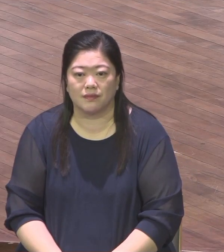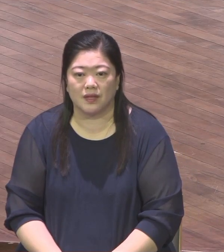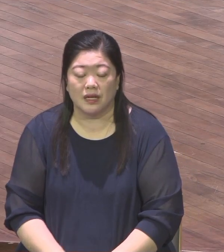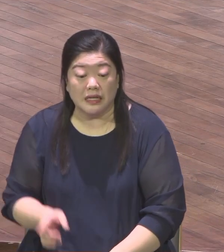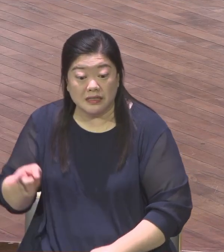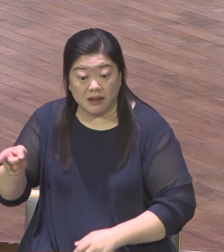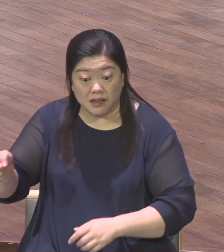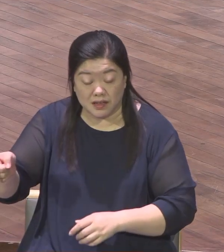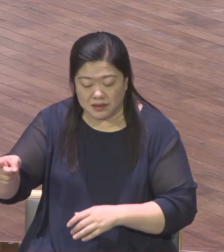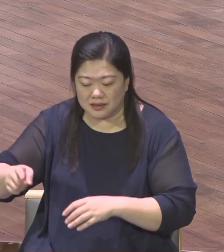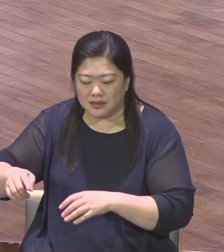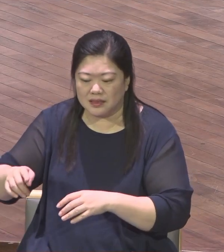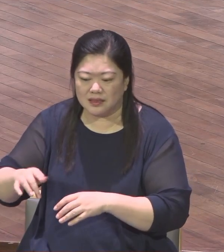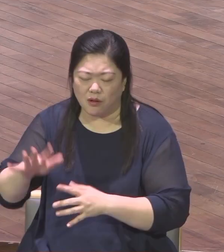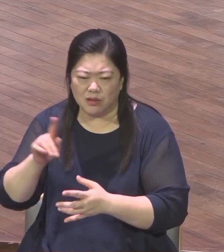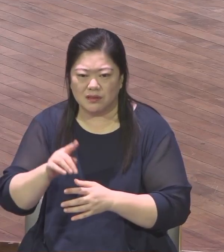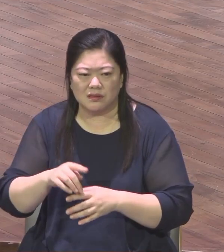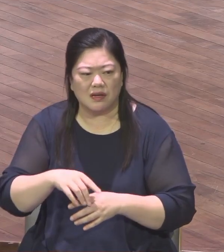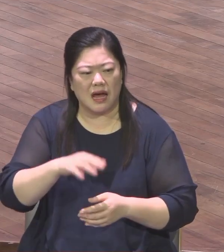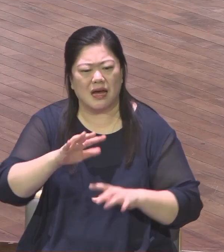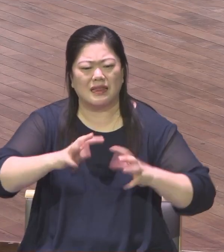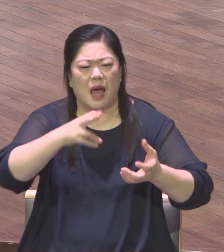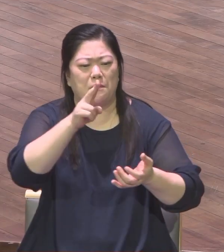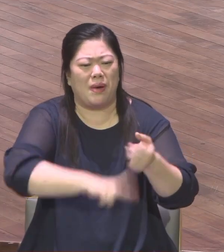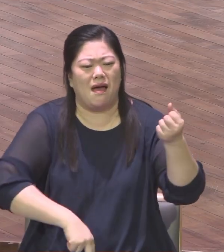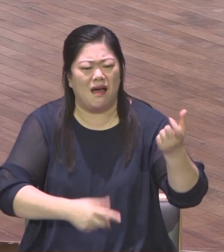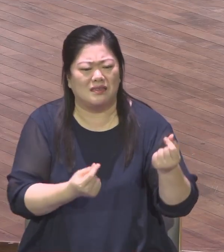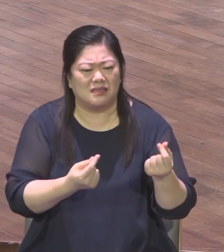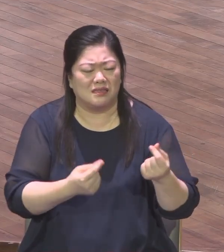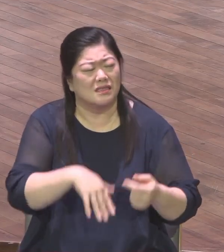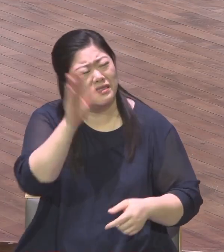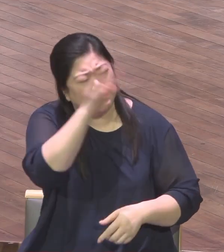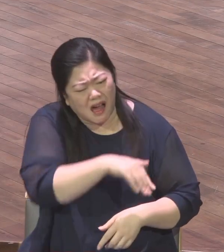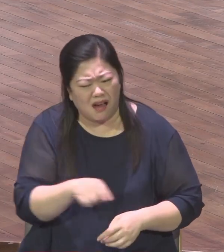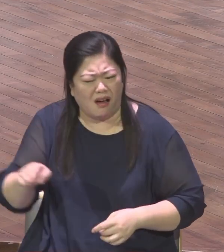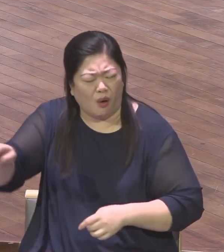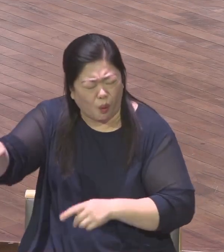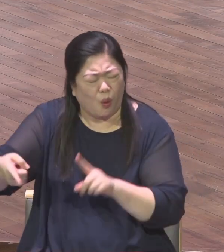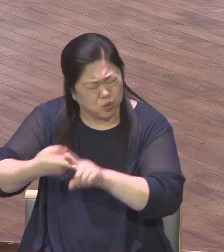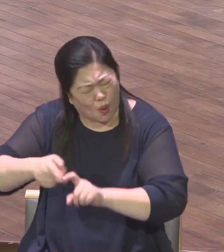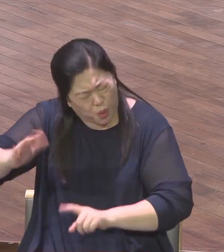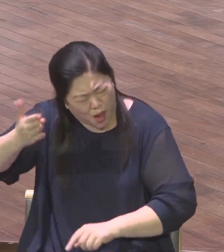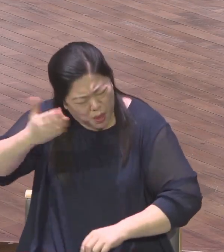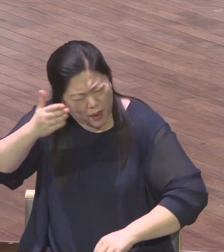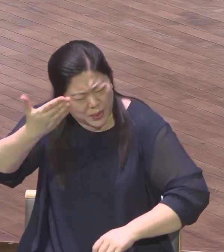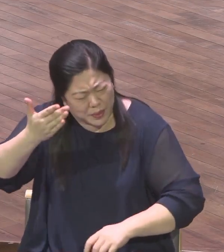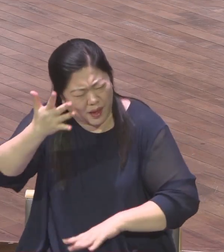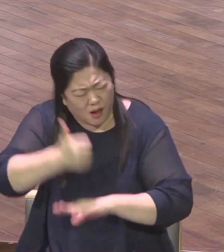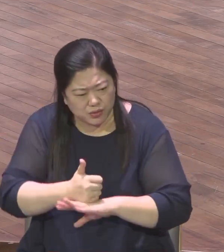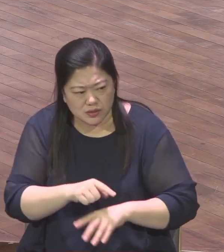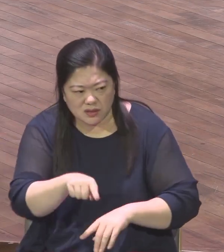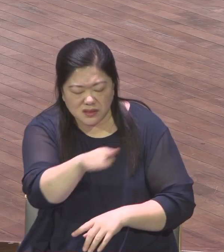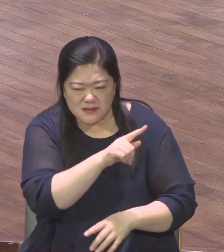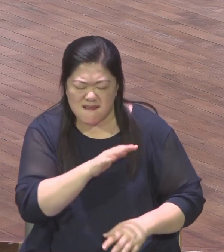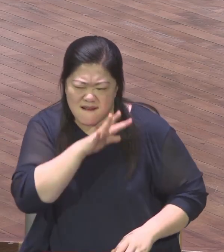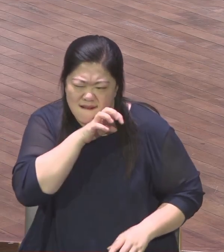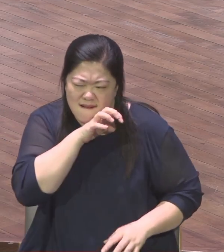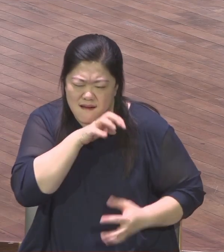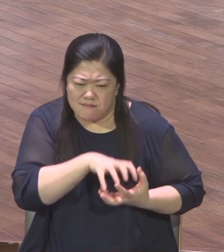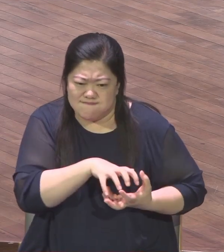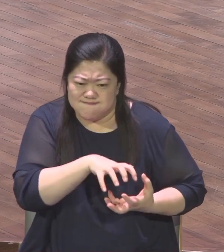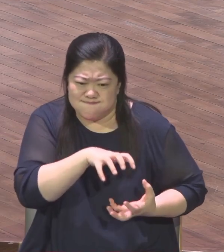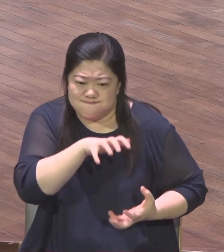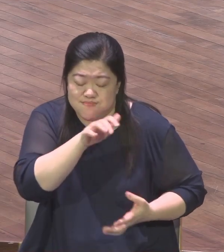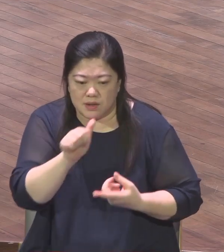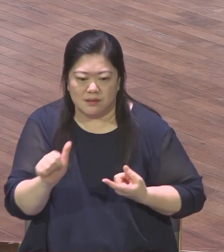당합니다. 암살을 당하고 유다는 다시 또 혼란에 확 빠지게 되고